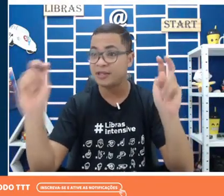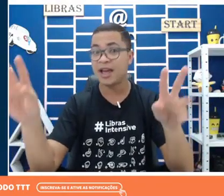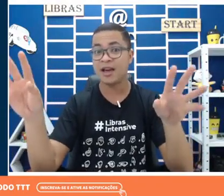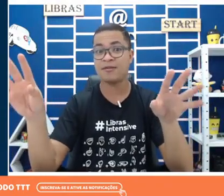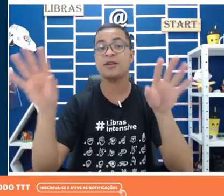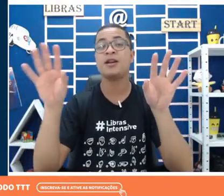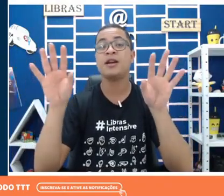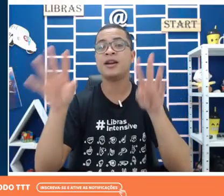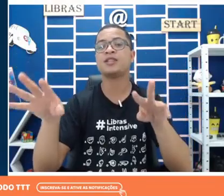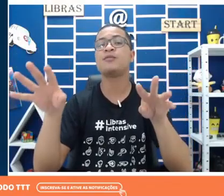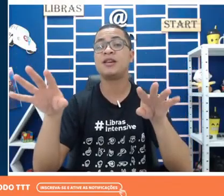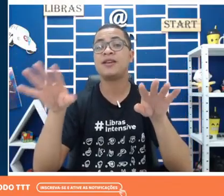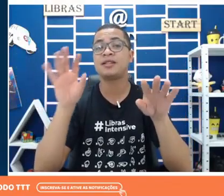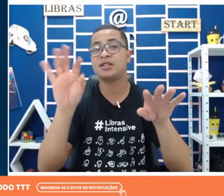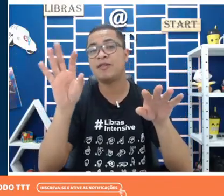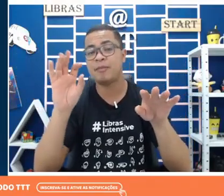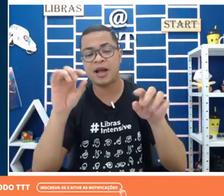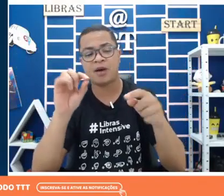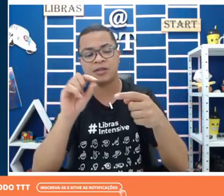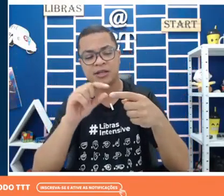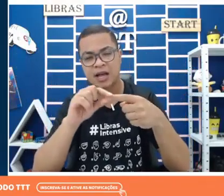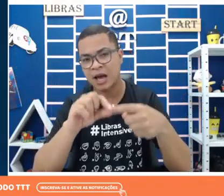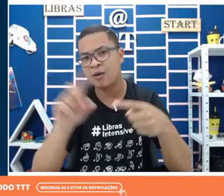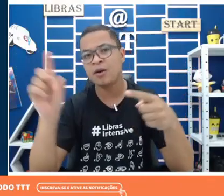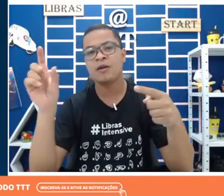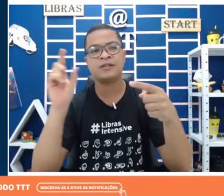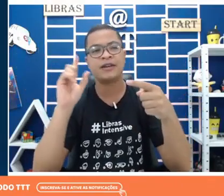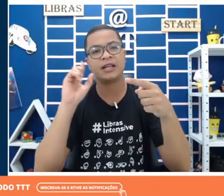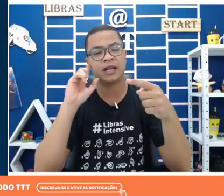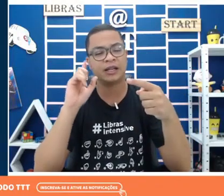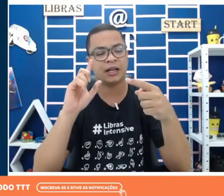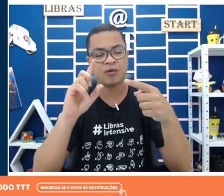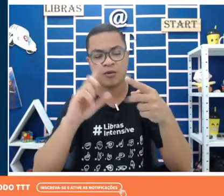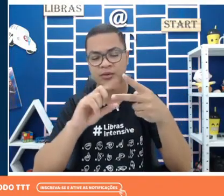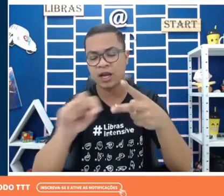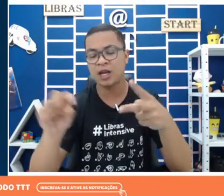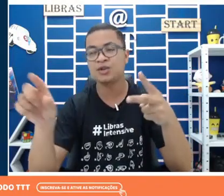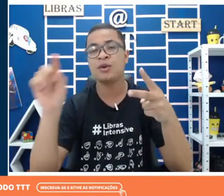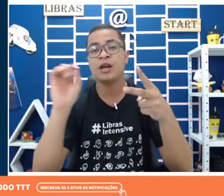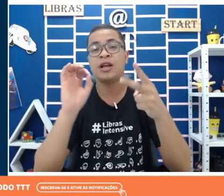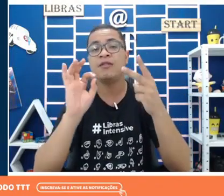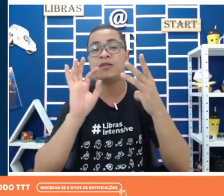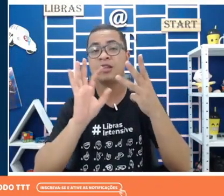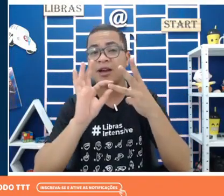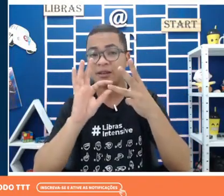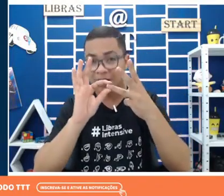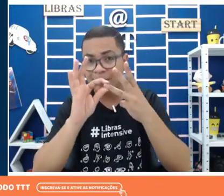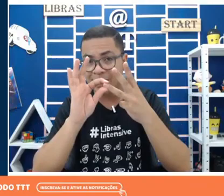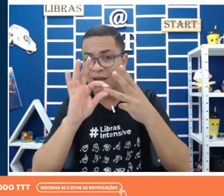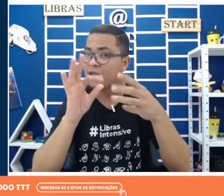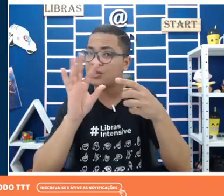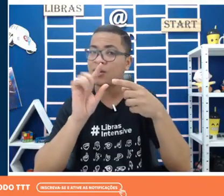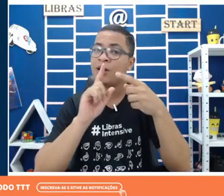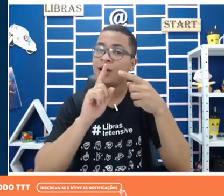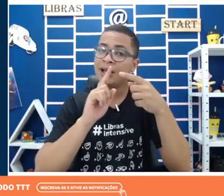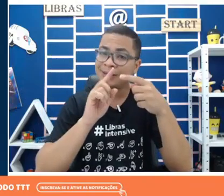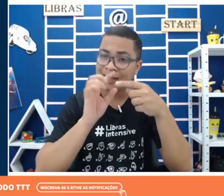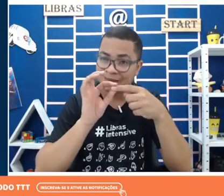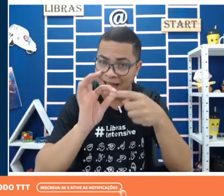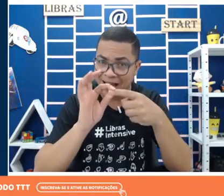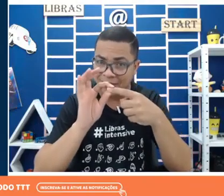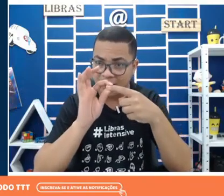observa, observa. Nessa observação você vai pegar o sinal, você vai entender o contexto e você vai também, não é